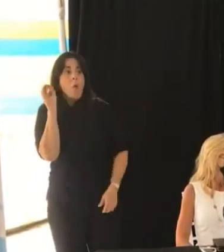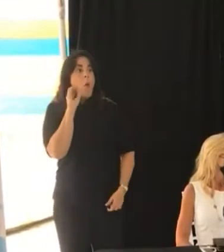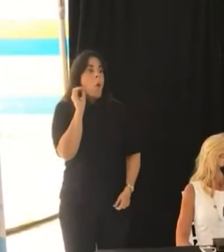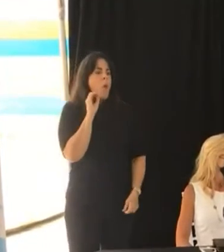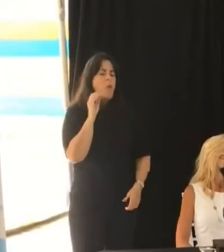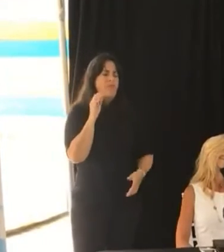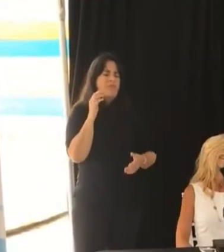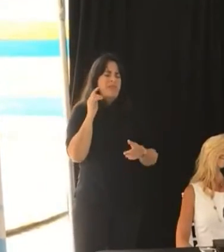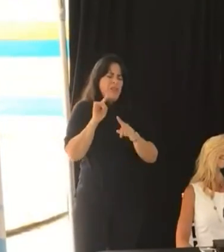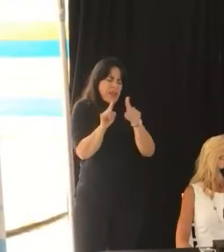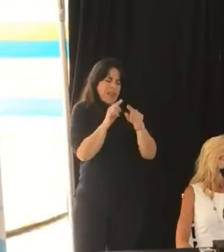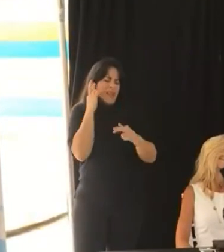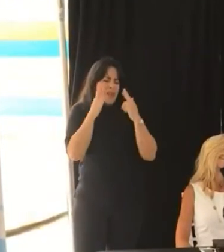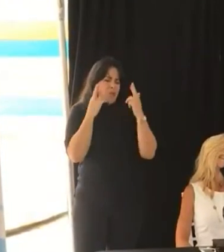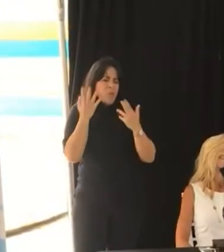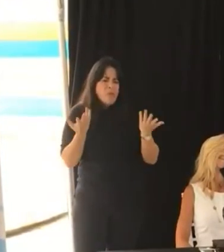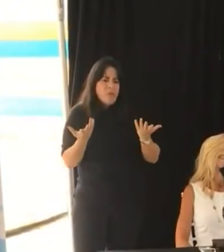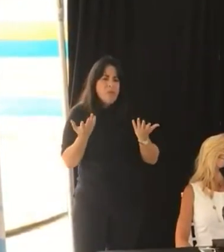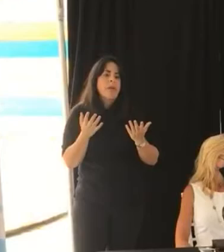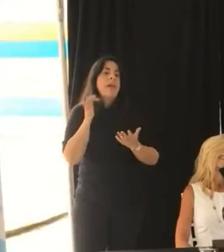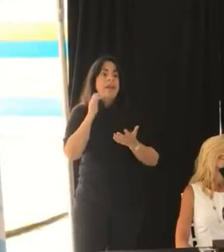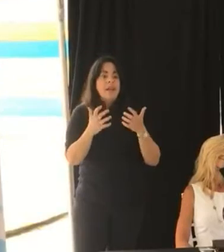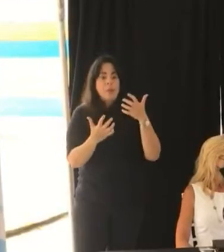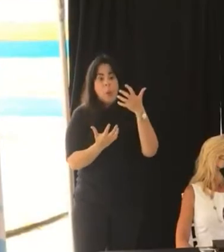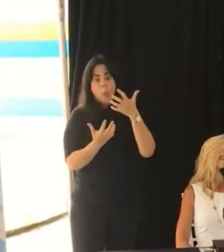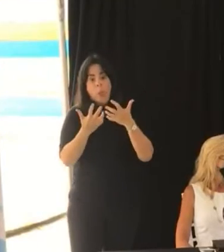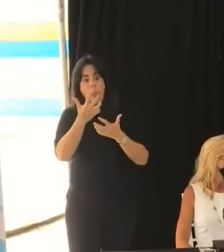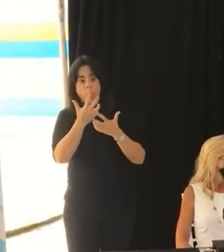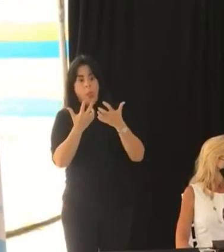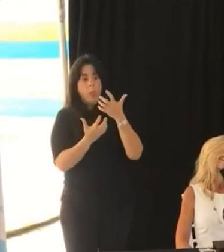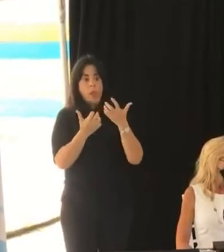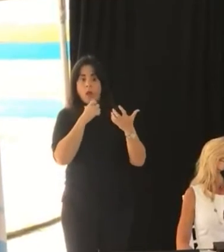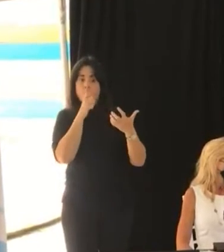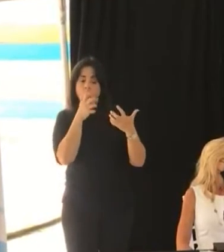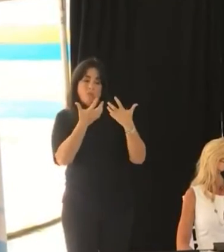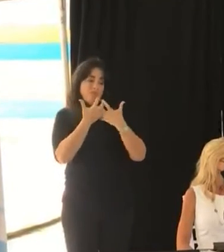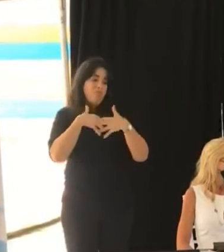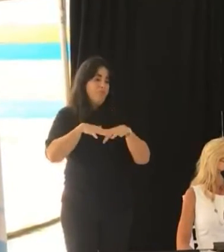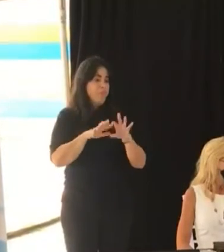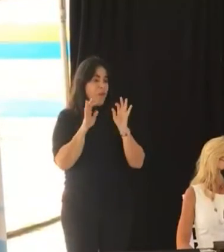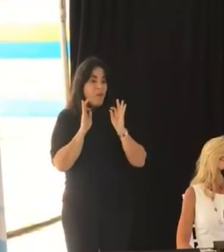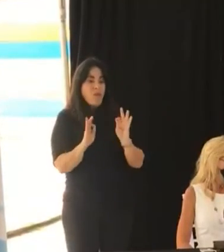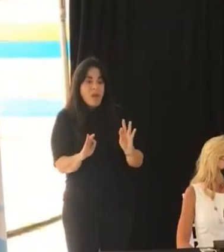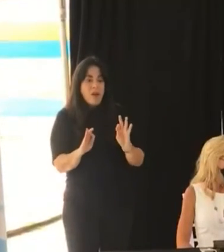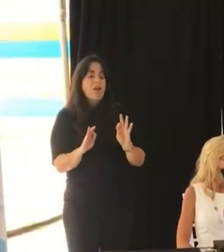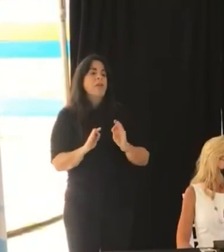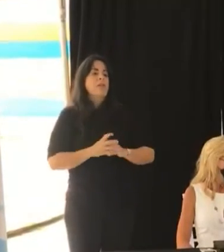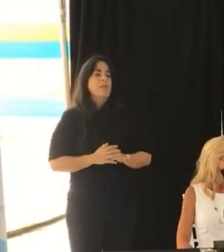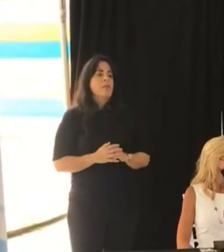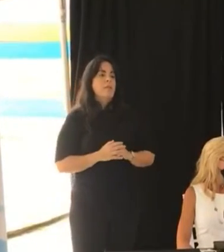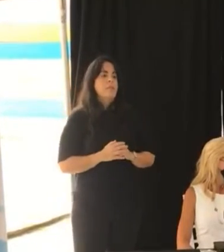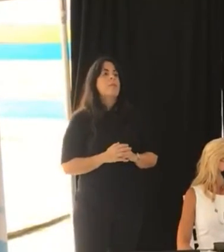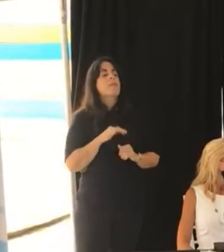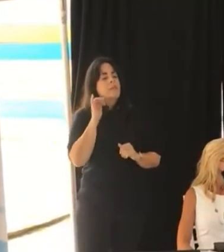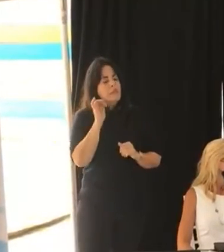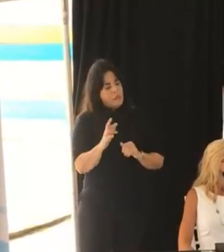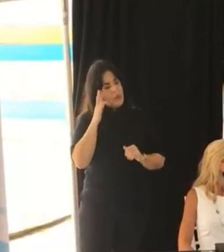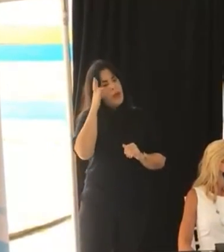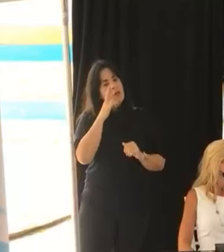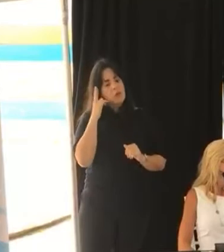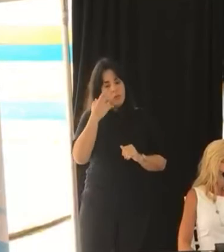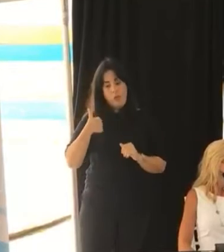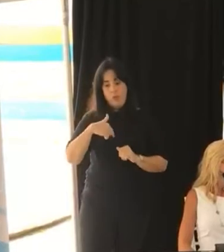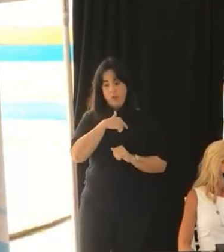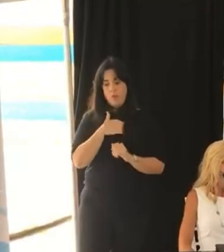por 20 razones diferentes, y esas cosas descuadran la cantidad de, ¿verdad?, de dosis que se van a dar. Por eso es que nosotros,